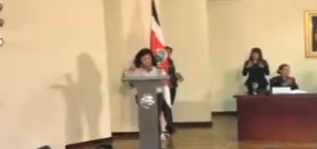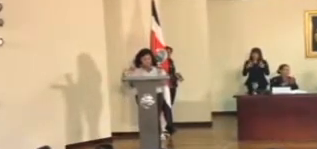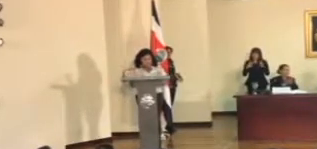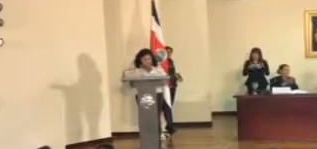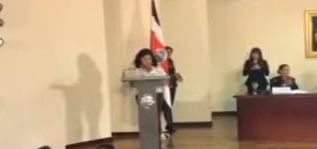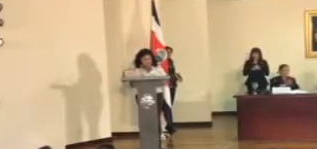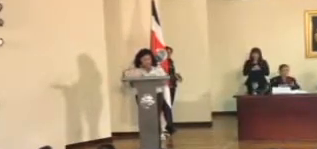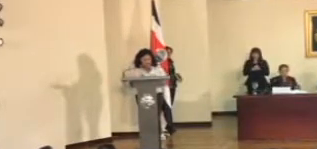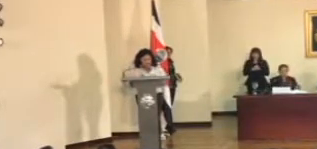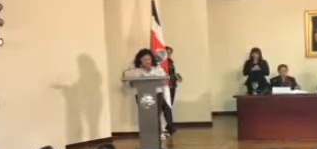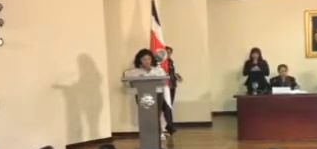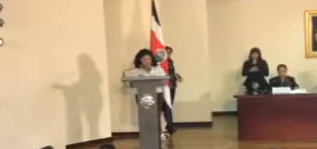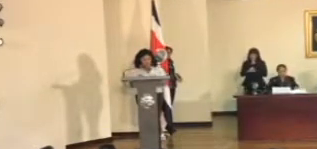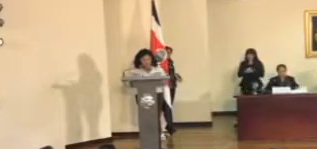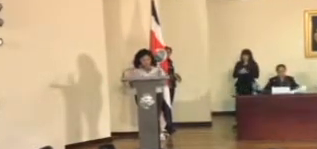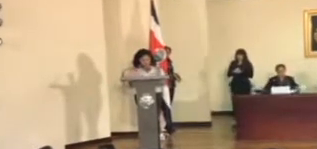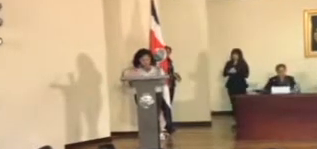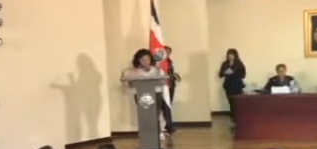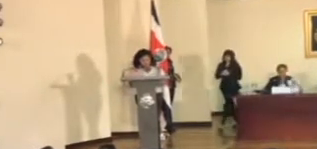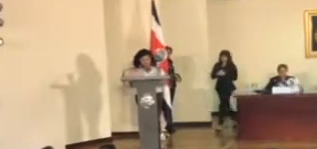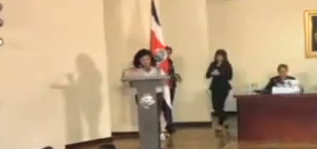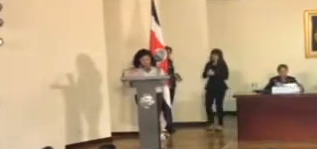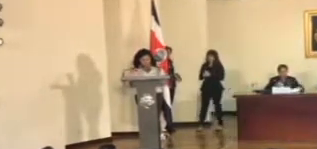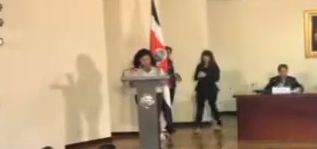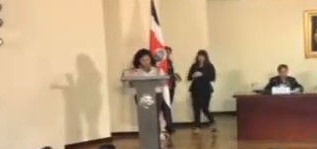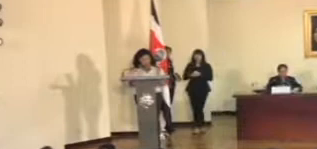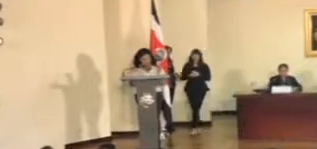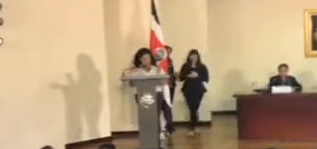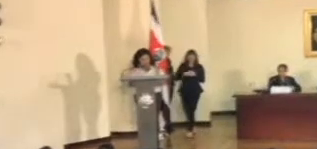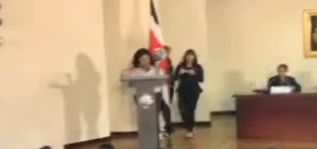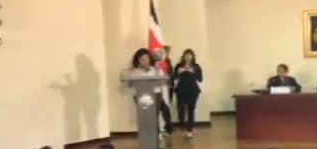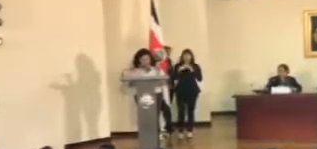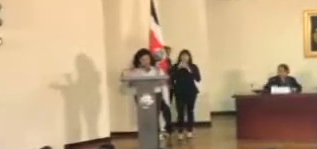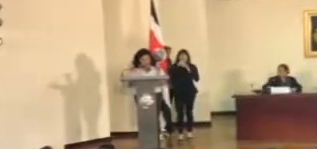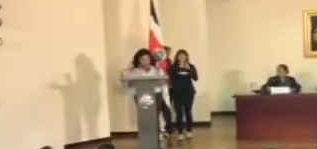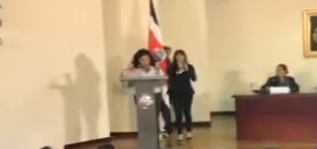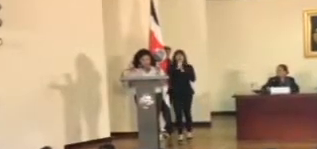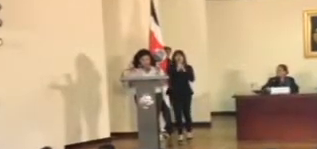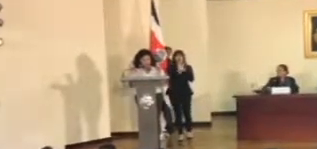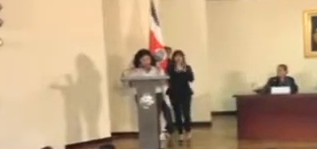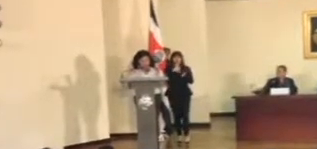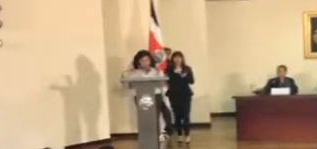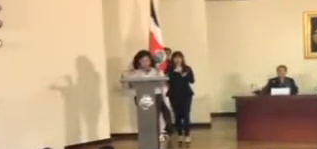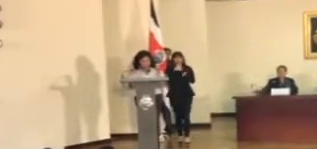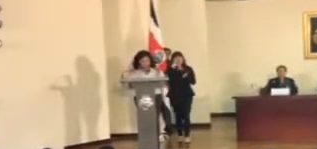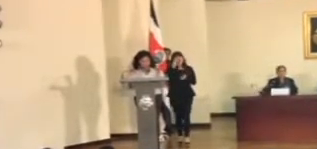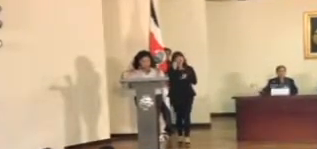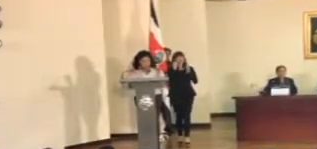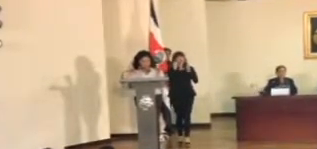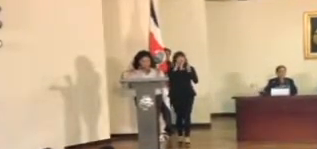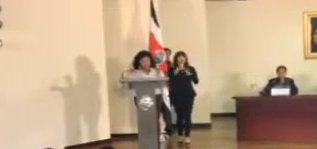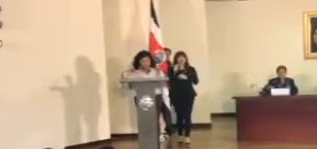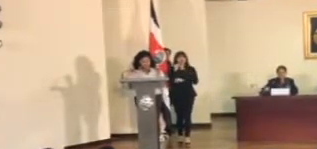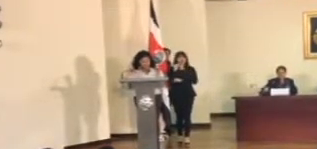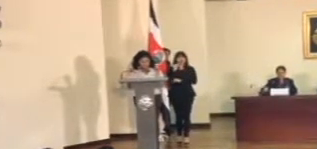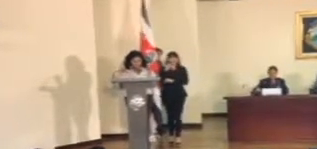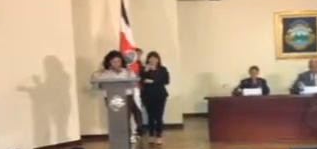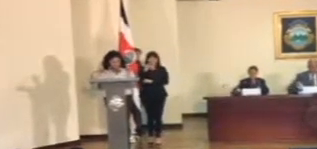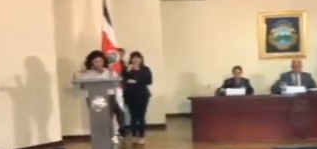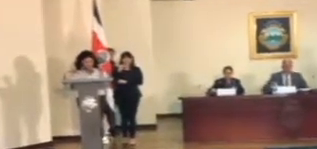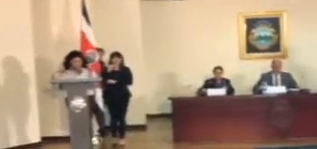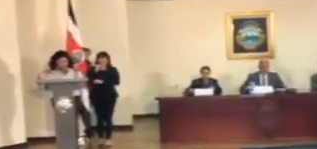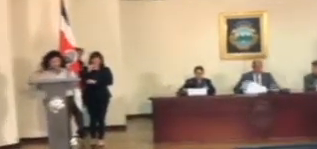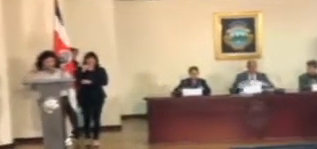cultura indígena Cabeca de Ujarrás. La galardonada disfrutará de un año sabático y recibirá una medalla de oro